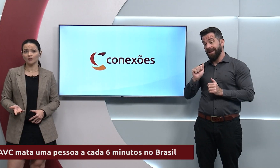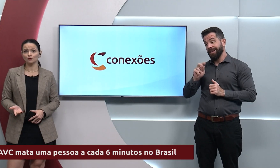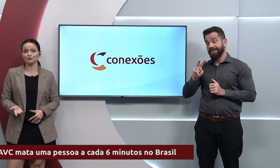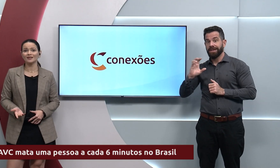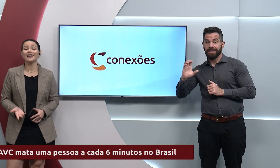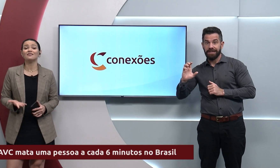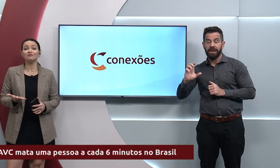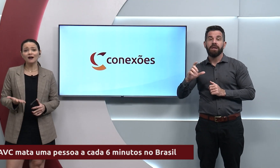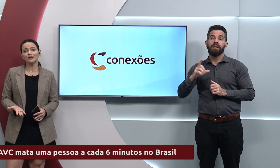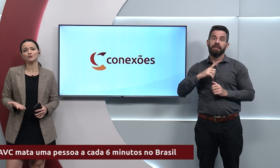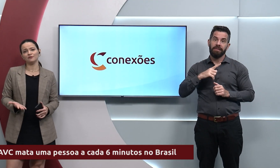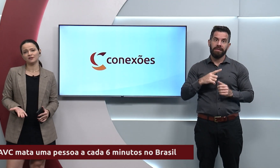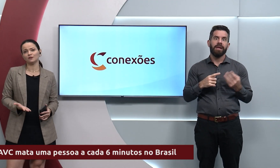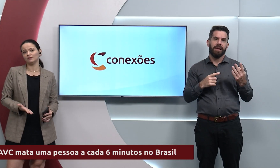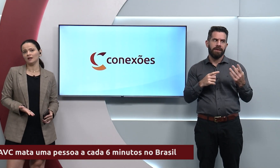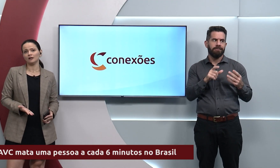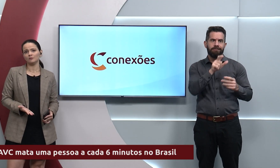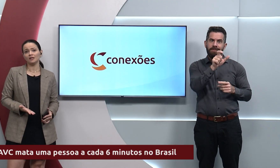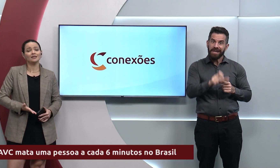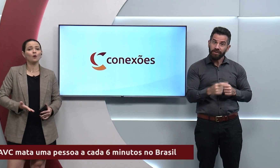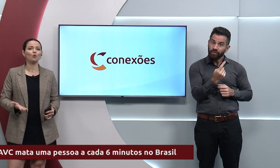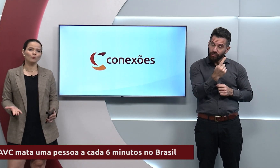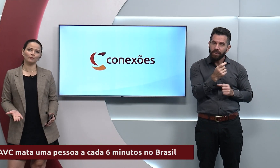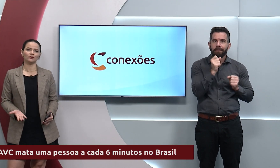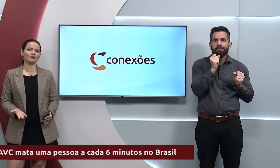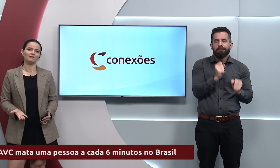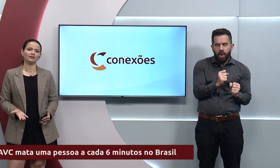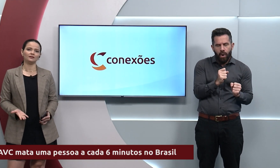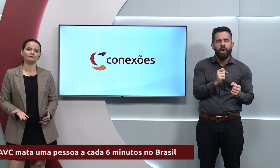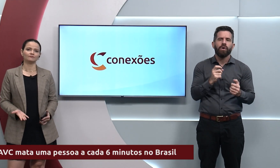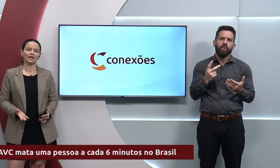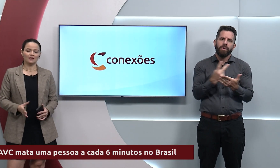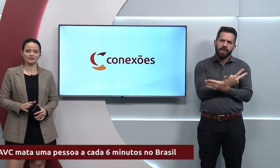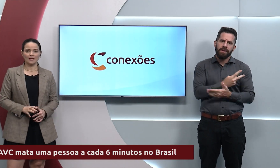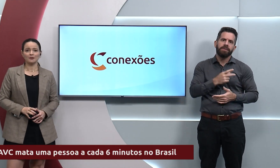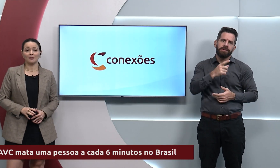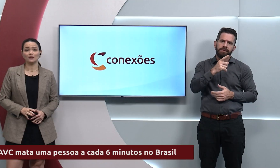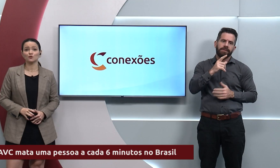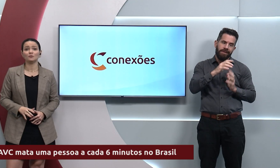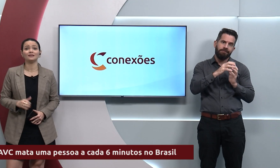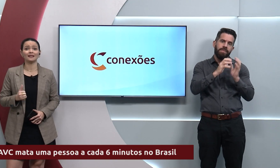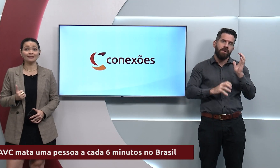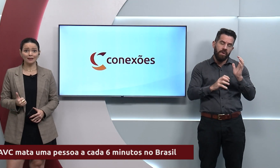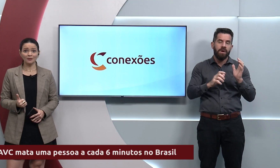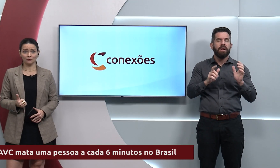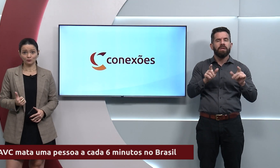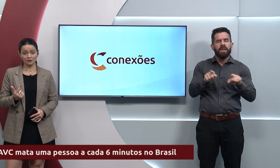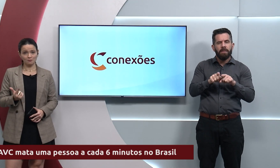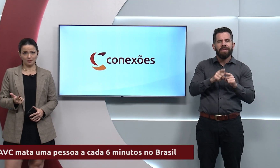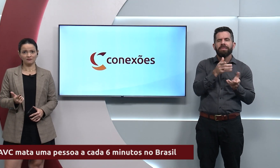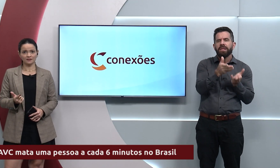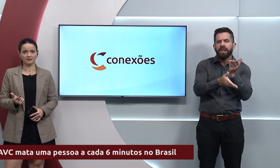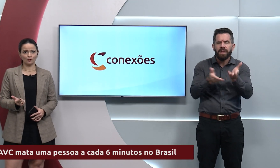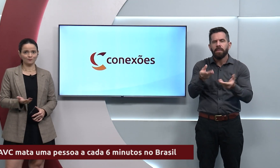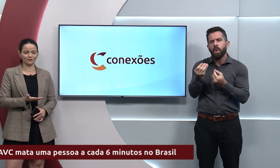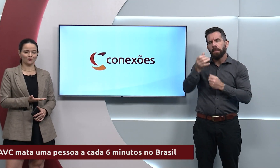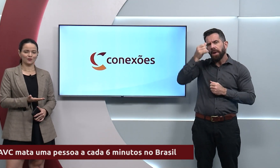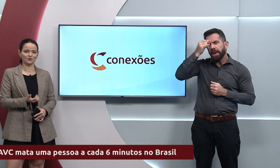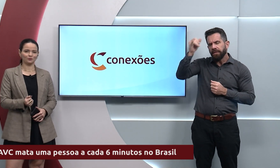anos vai sofrer um derrame em algum momento da vida. Saiba mais sobre tratamento e prevenção no nosso